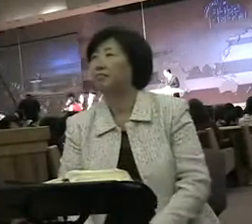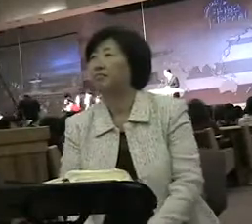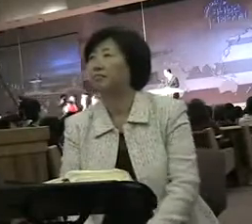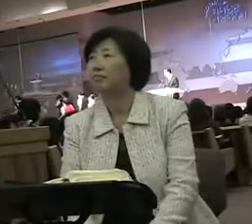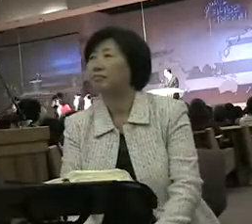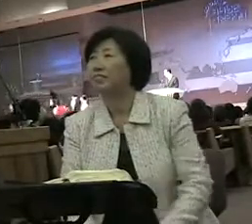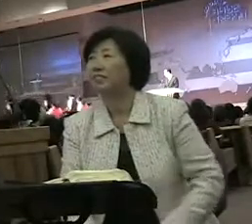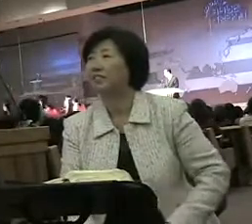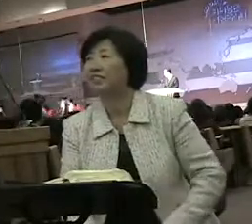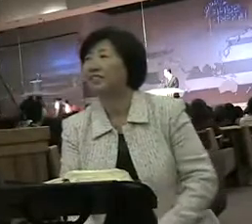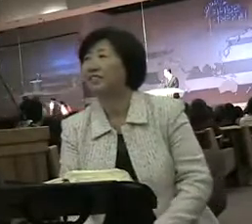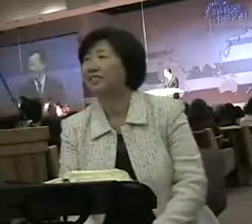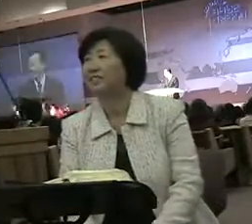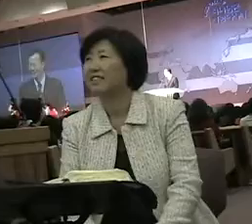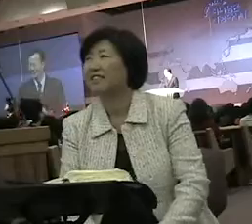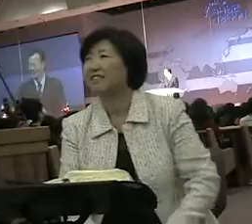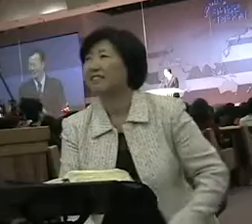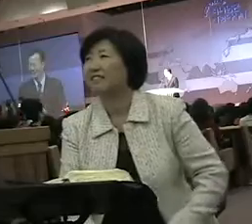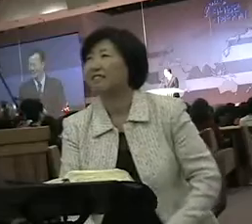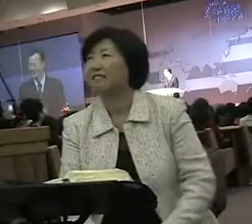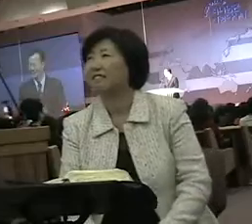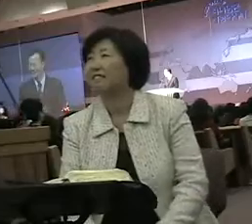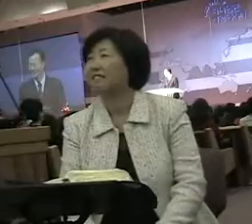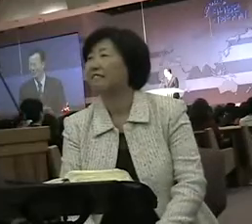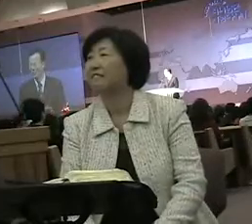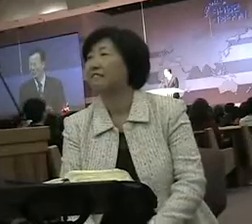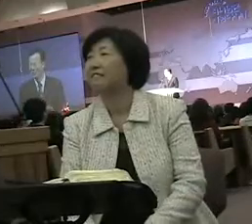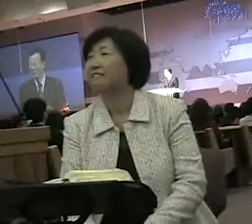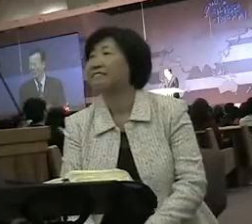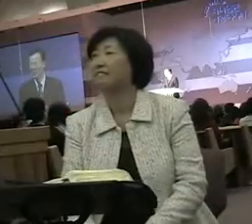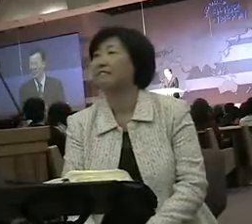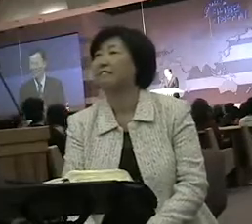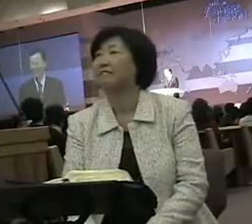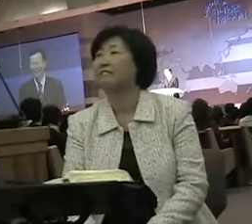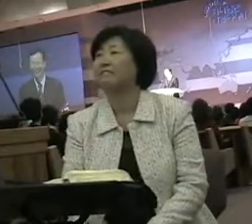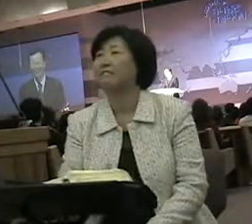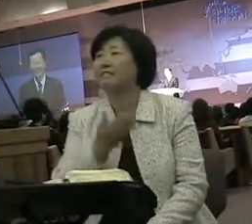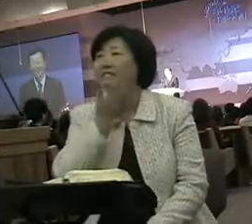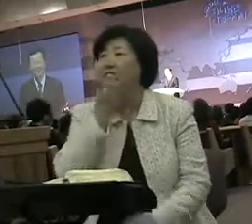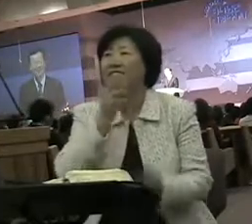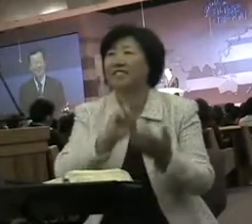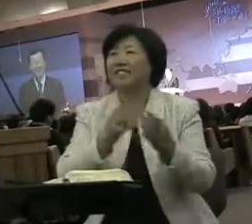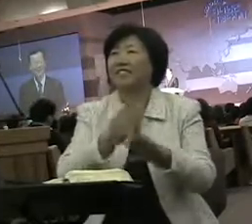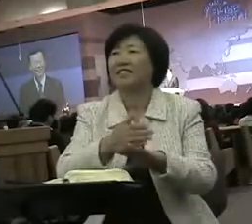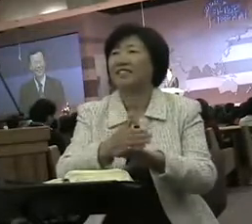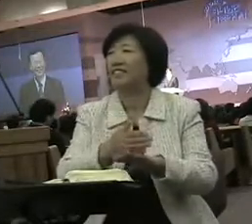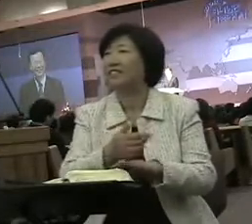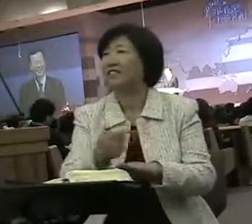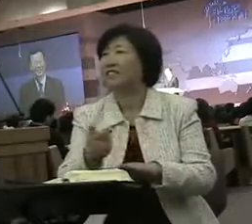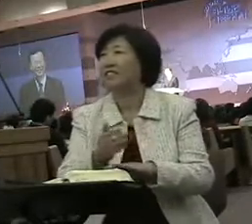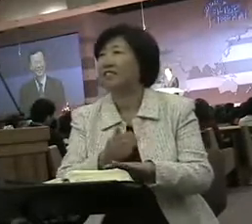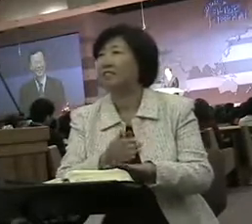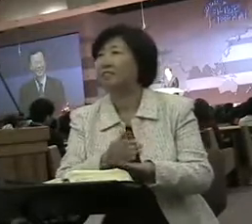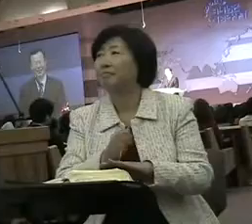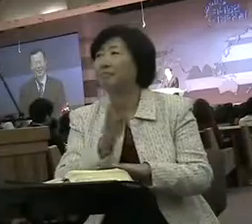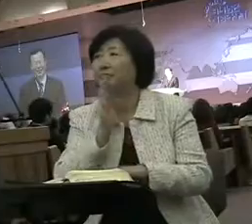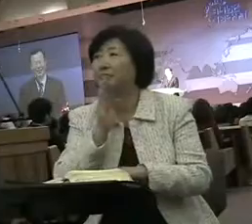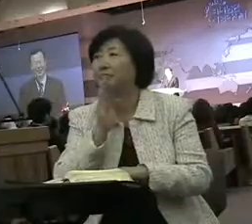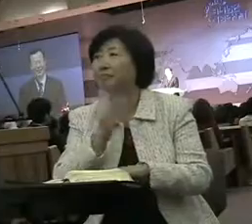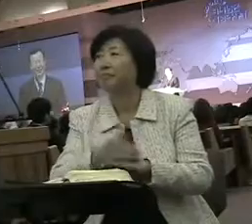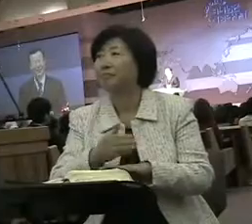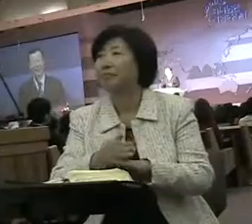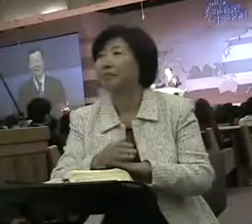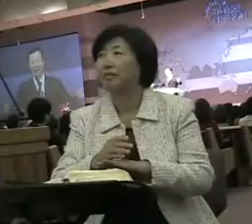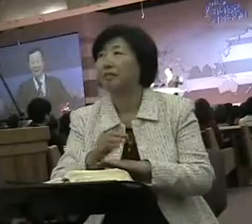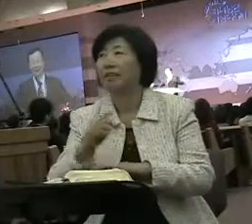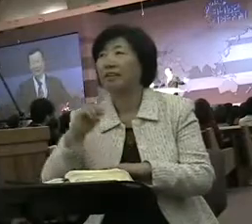Praise him in Bethlehem. Praise him in Bethlehem. 너무 귀한 찬양 고마워요. 정말 감사합니다. 여러분, 내일